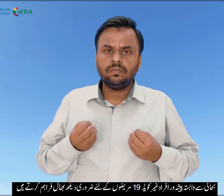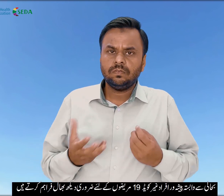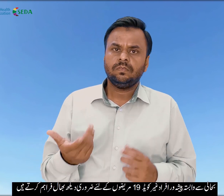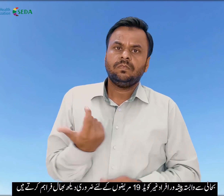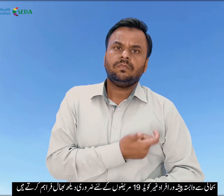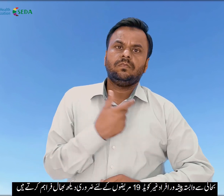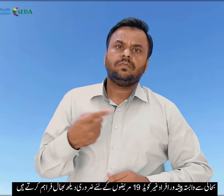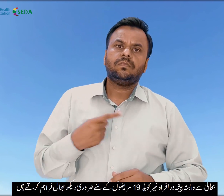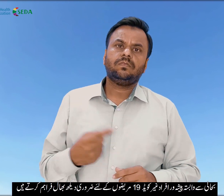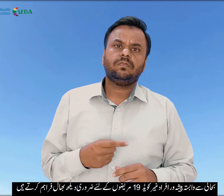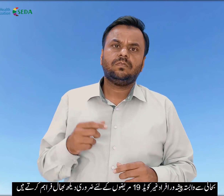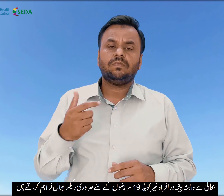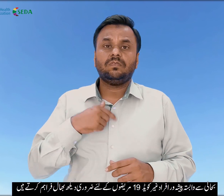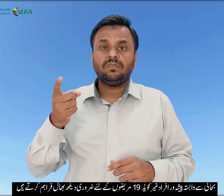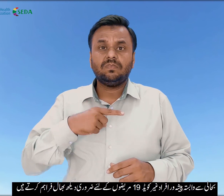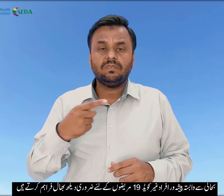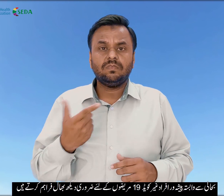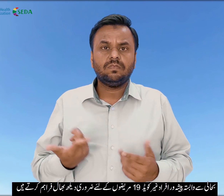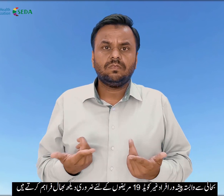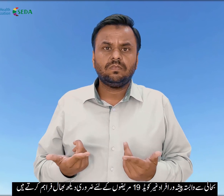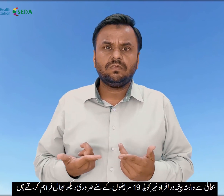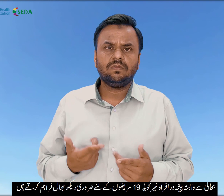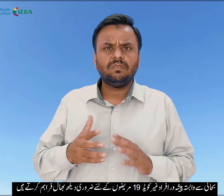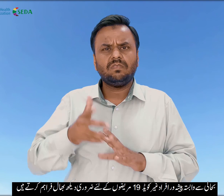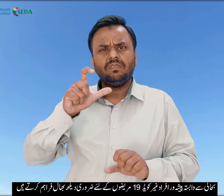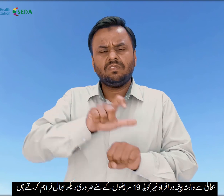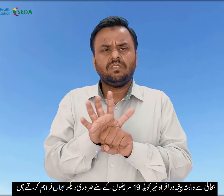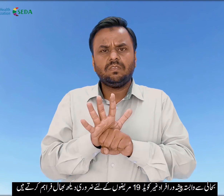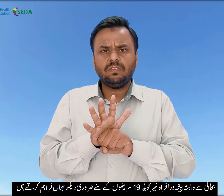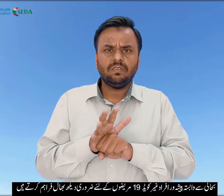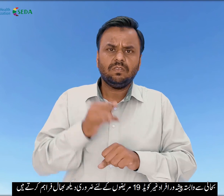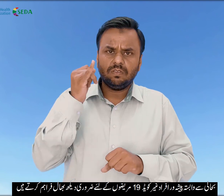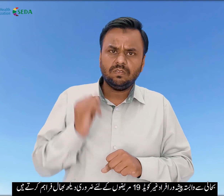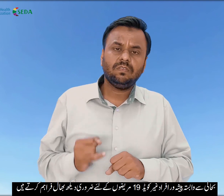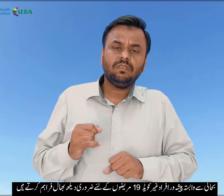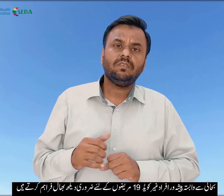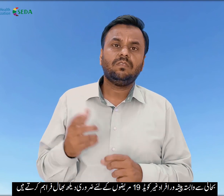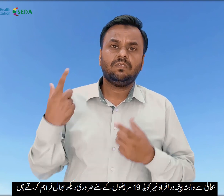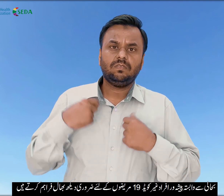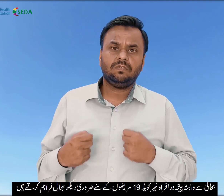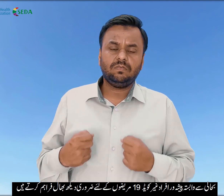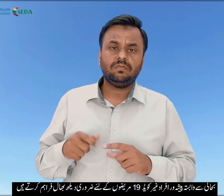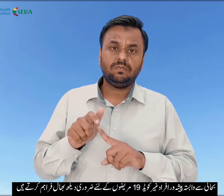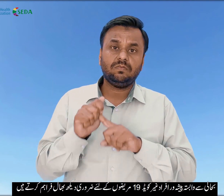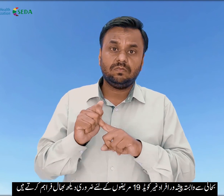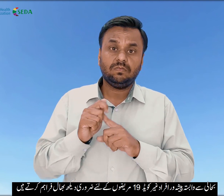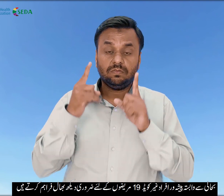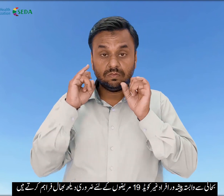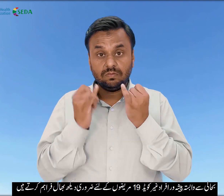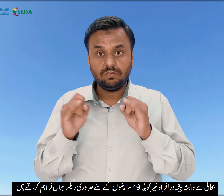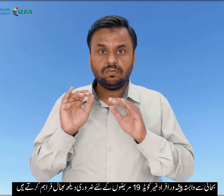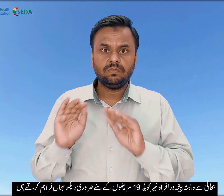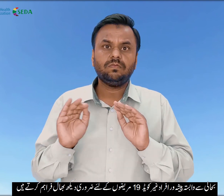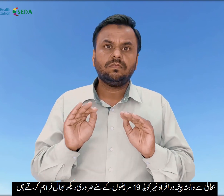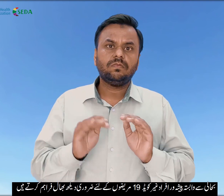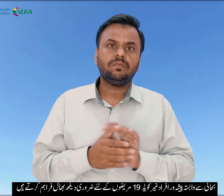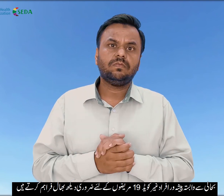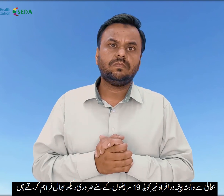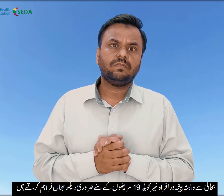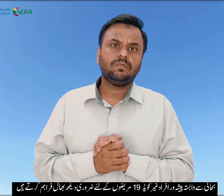بحالی سے وابستہ پیشہ ور افراد غیر کووڈ-19 مریضوں کے لیے ضروری دیکھ بھال فراہم کرتے ہیں۔